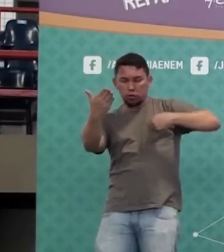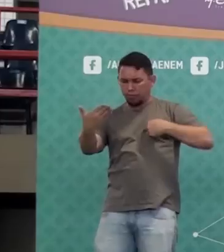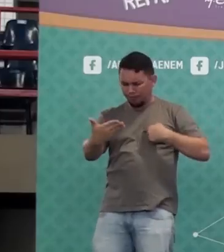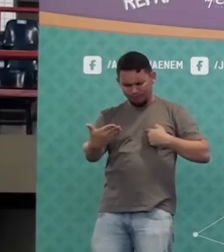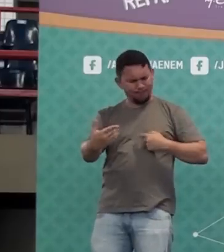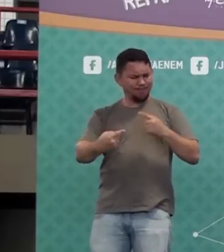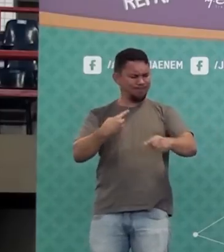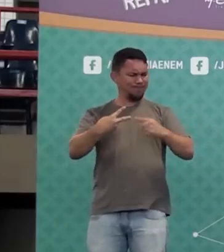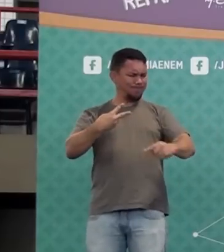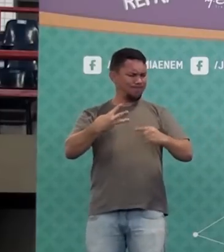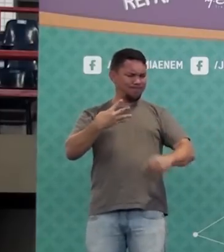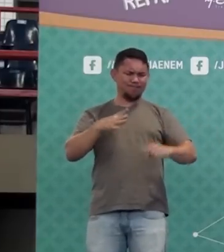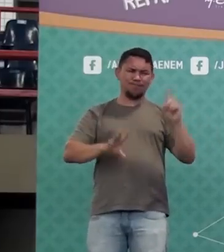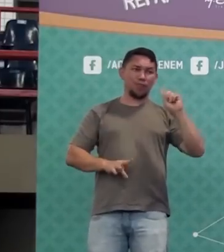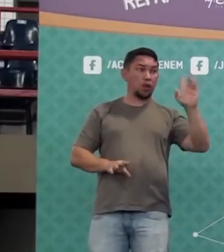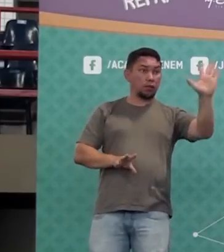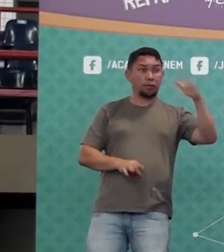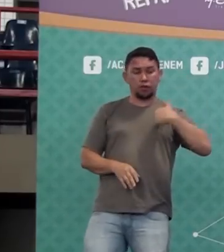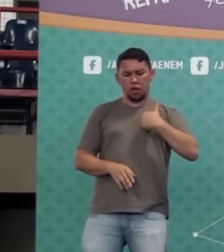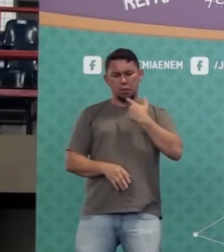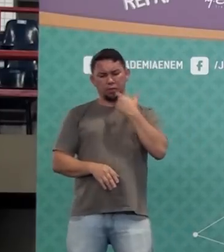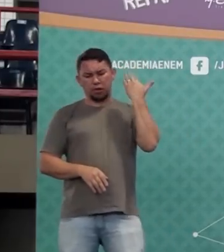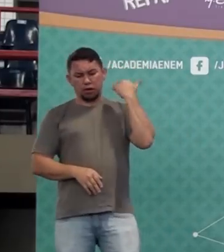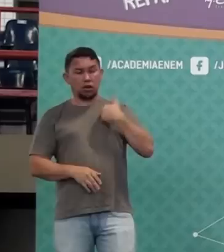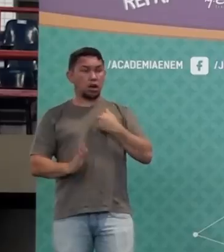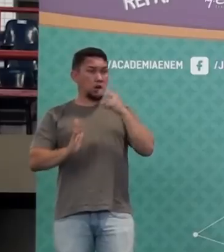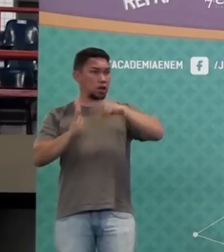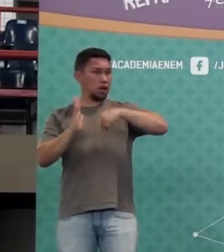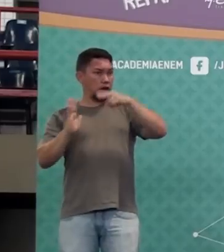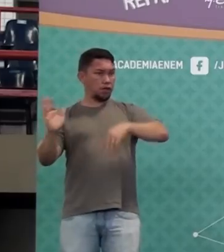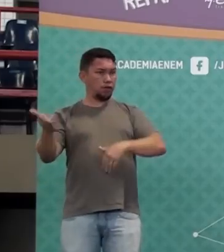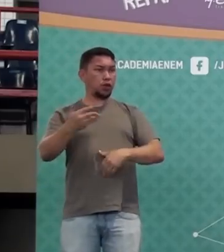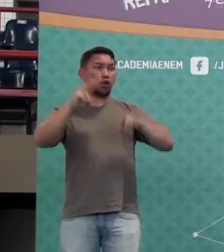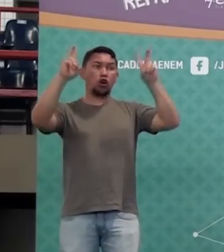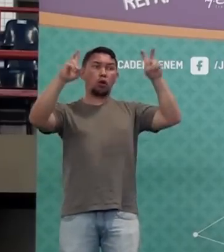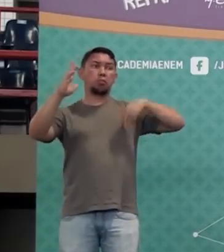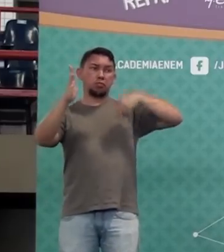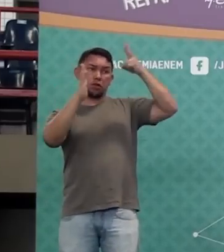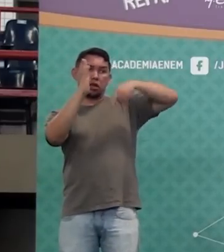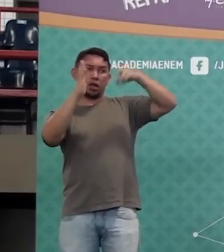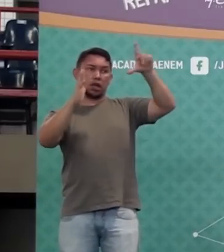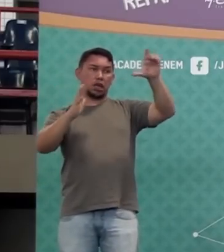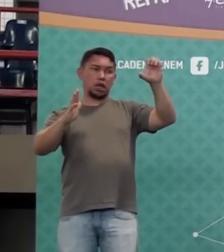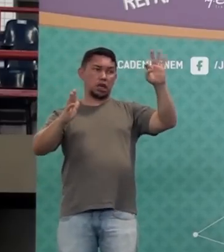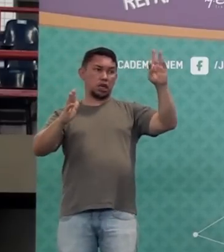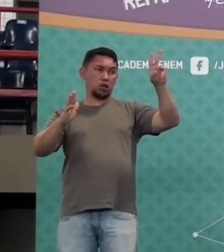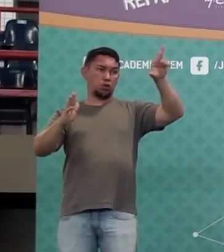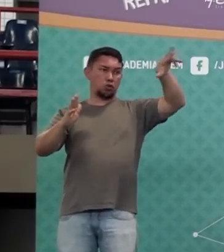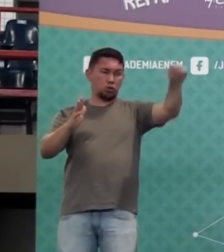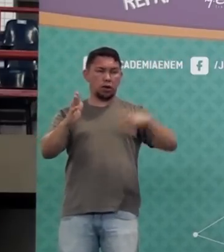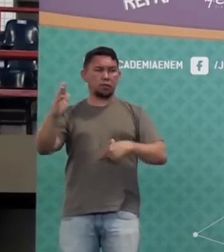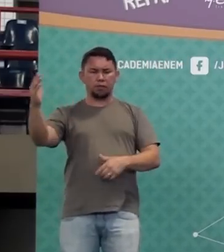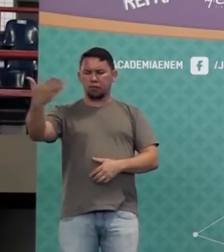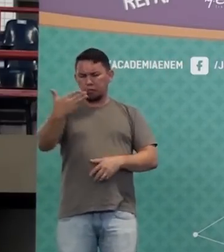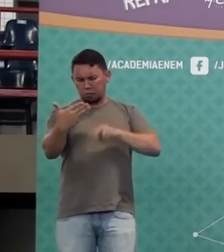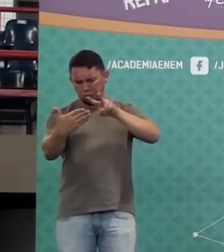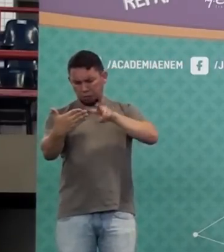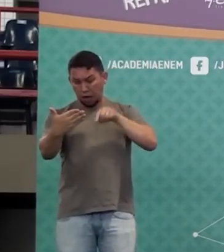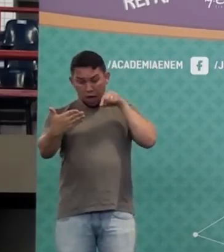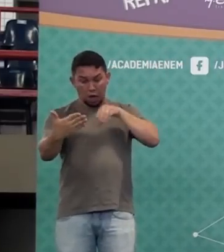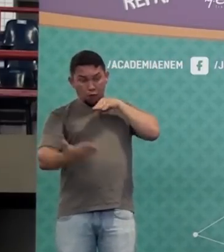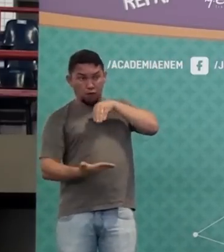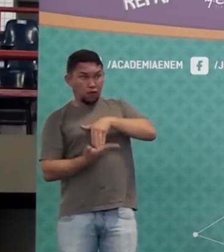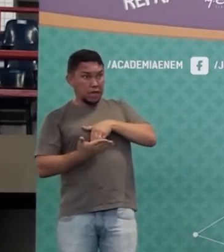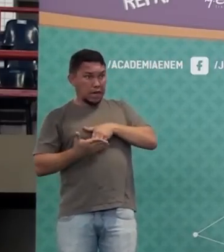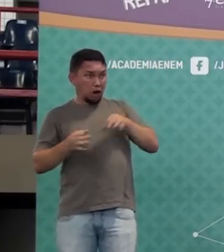exemplo, recentemente eu vi um texto sobre leitura e a conclusão, o aluno dizia assim, o